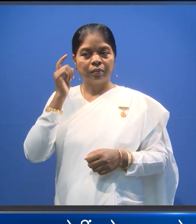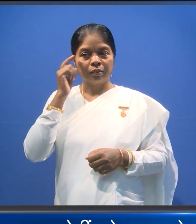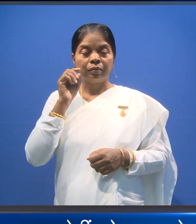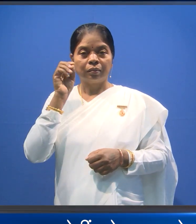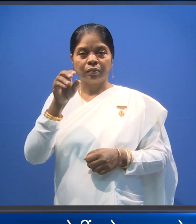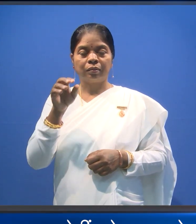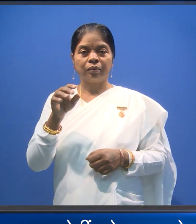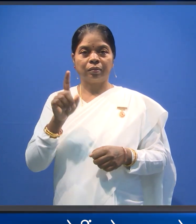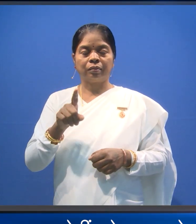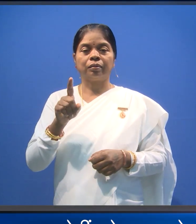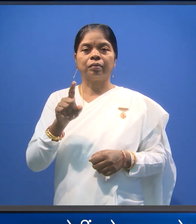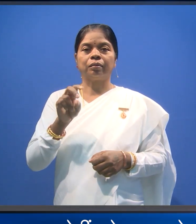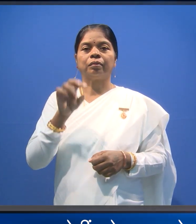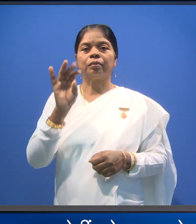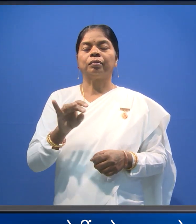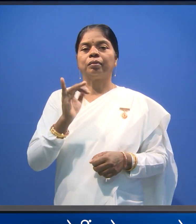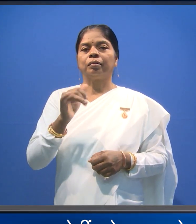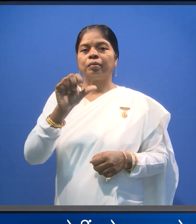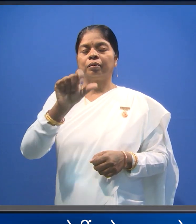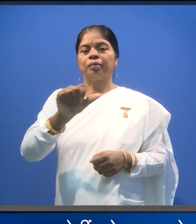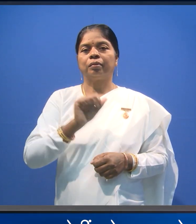लागते त्या अशा आहेत.